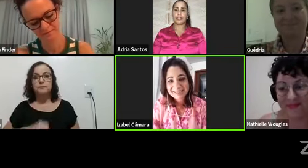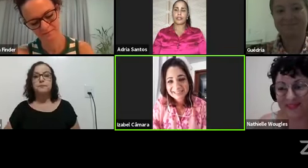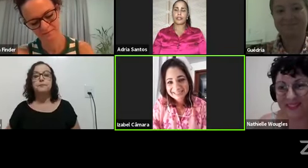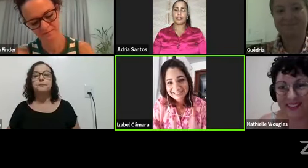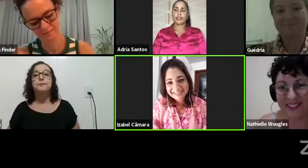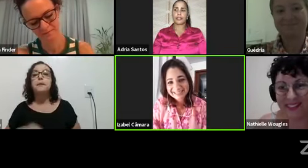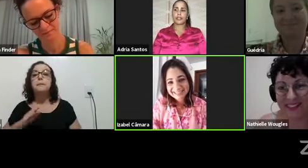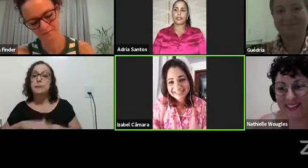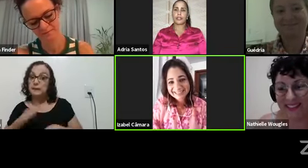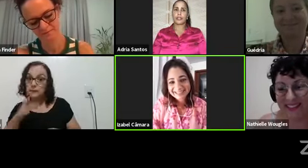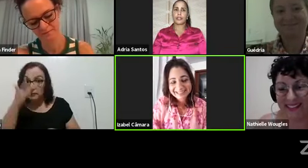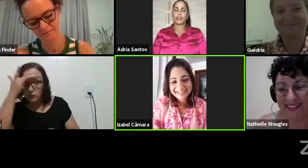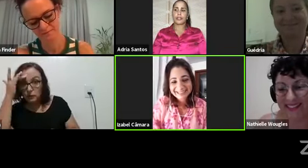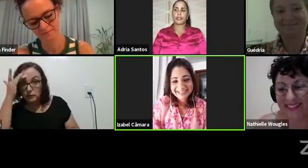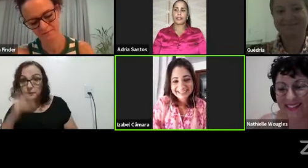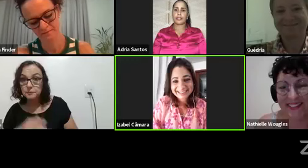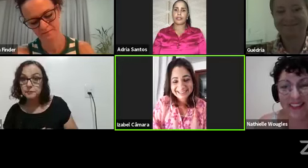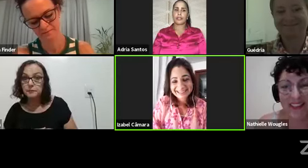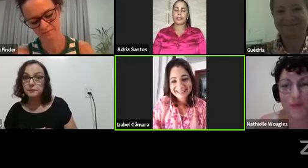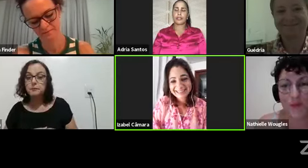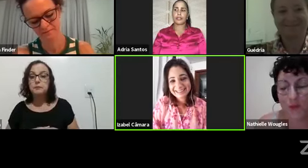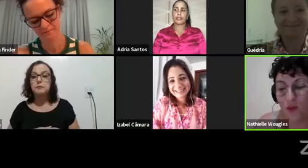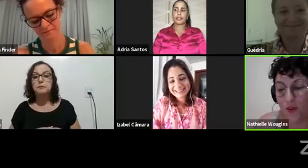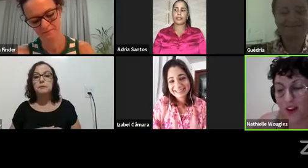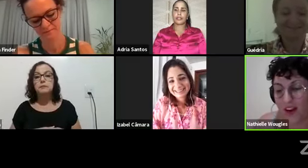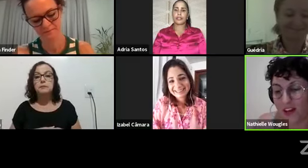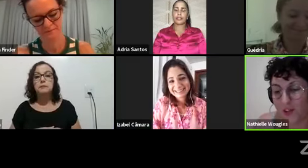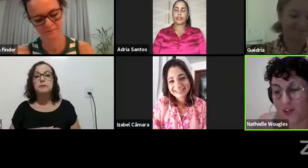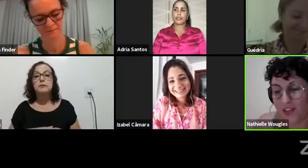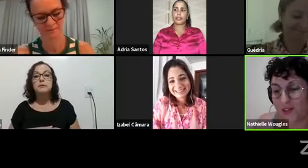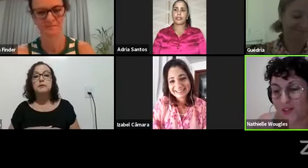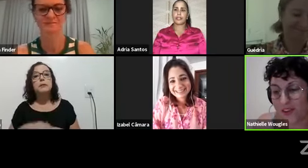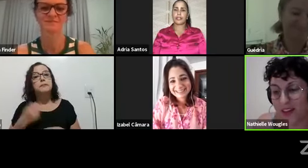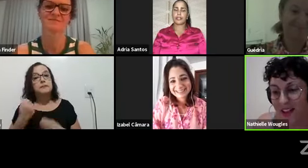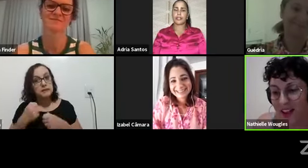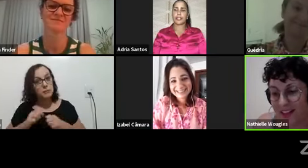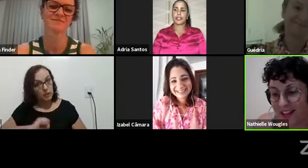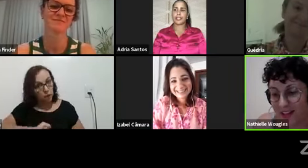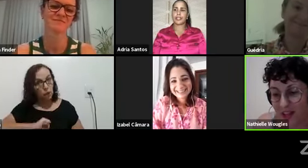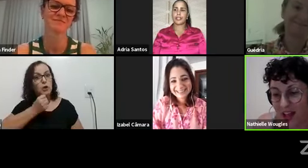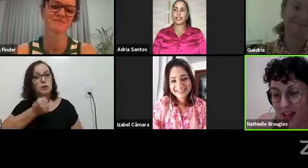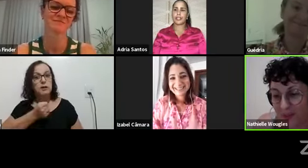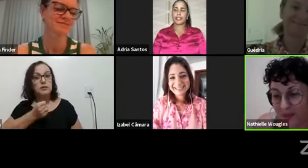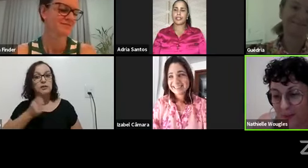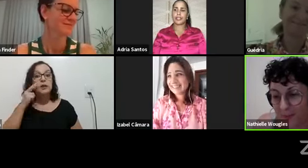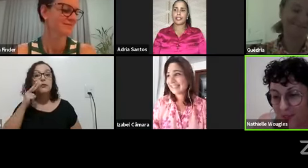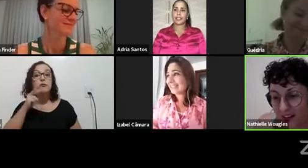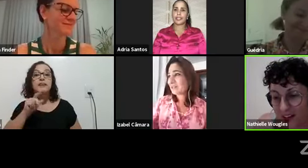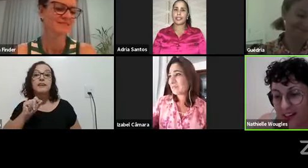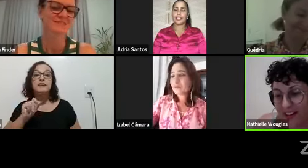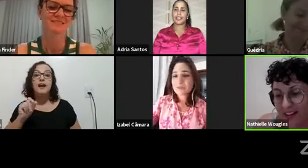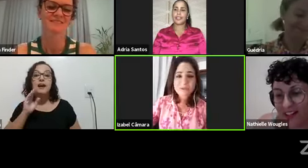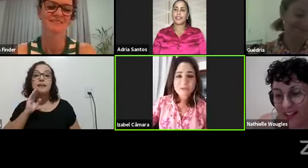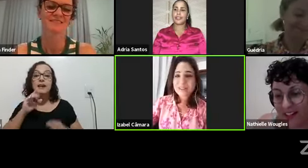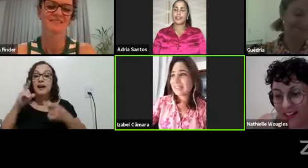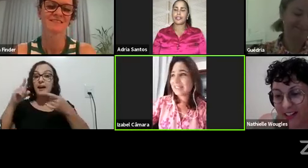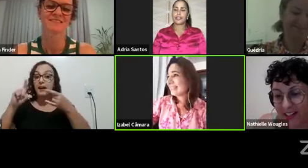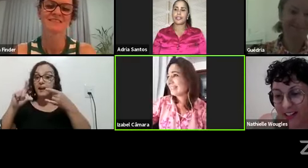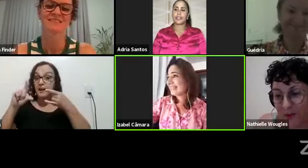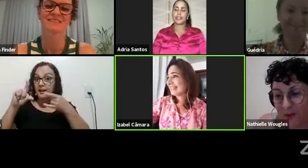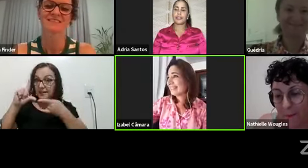Seguimos? Sim. Seguimos com coragem. Deixa eu ver quem está aqui na live.